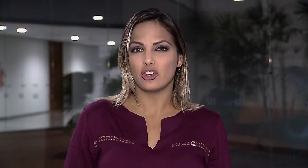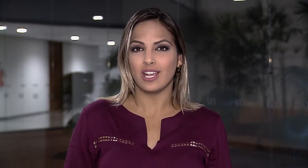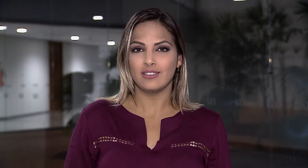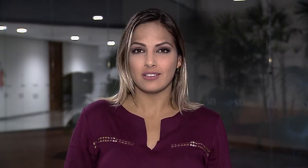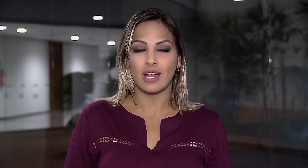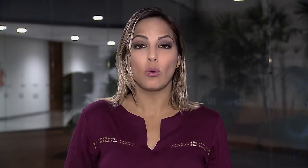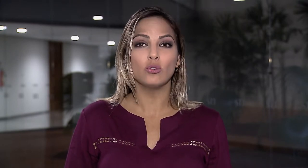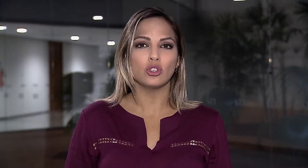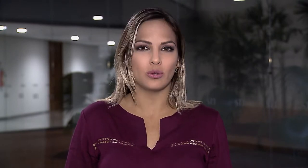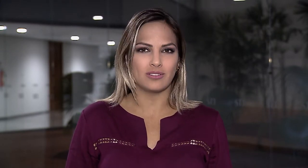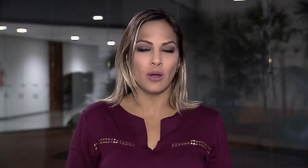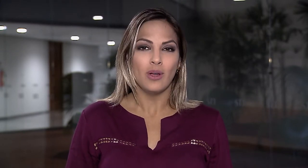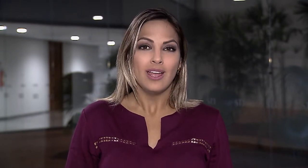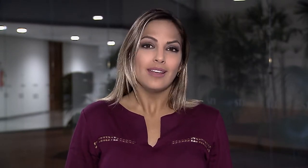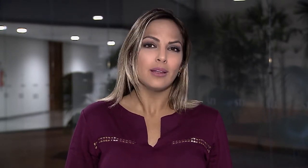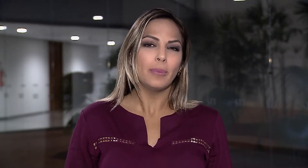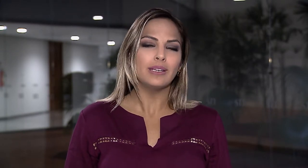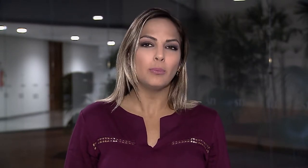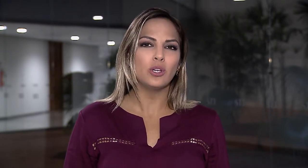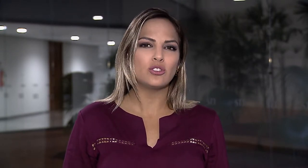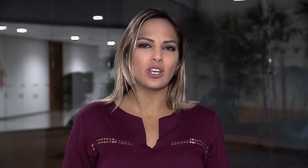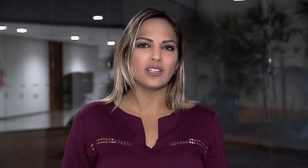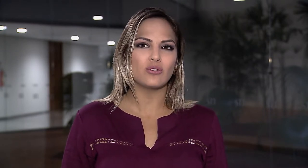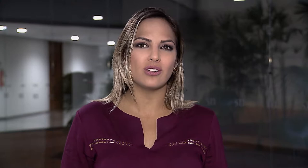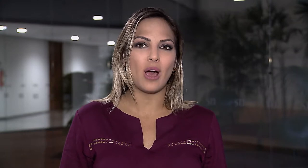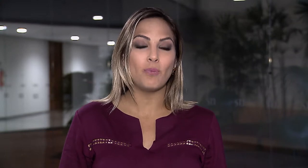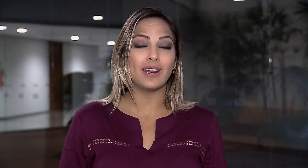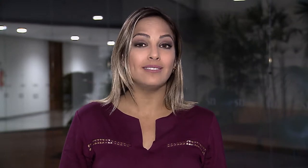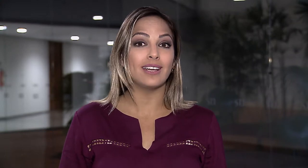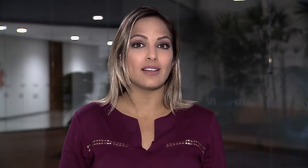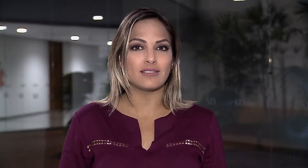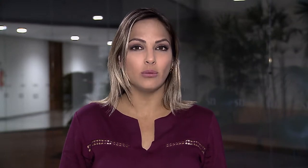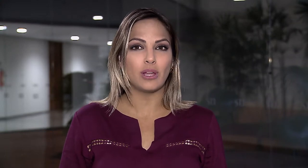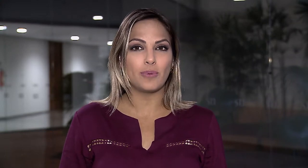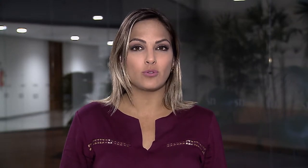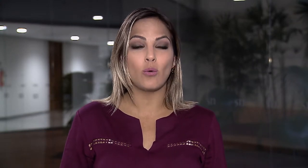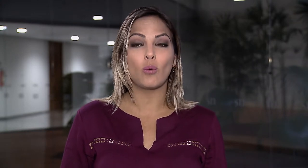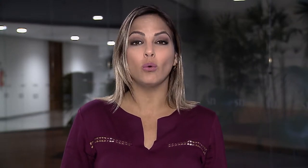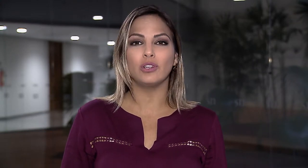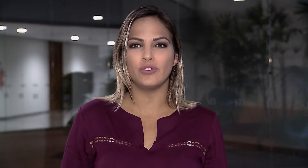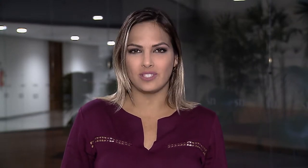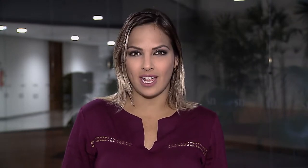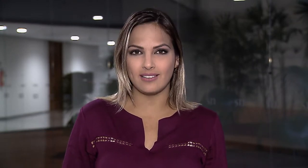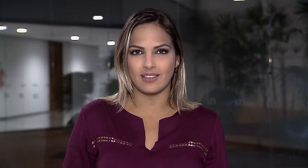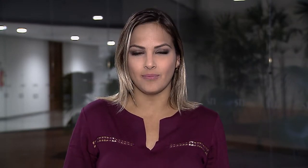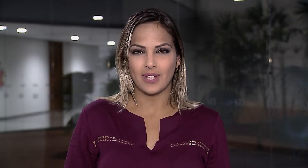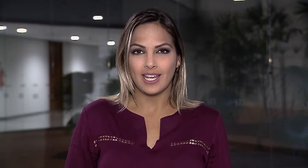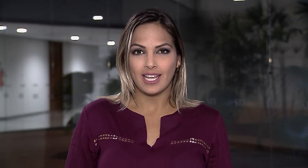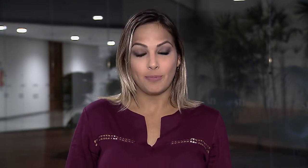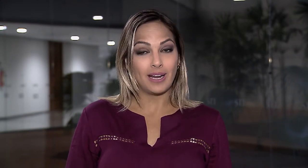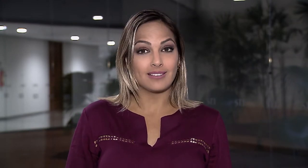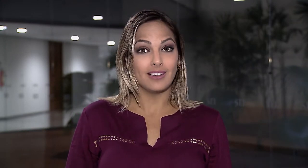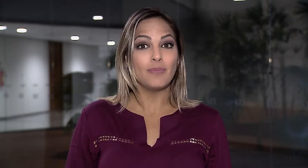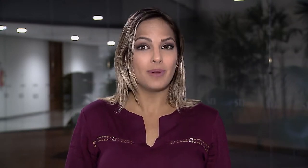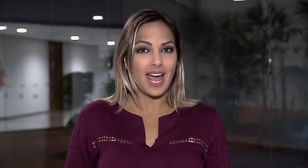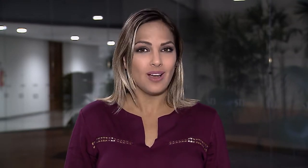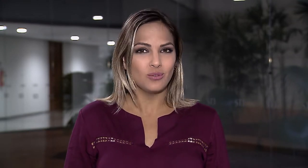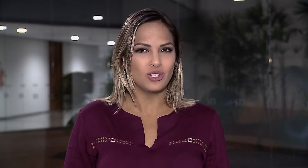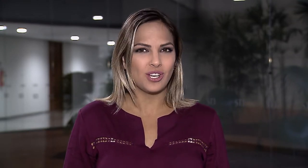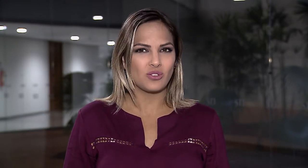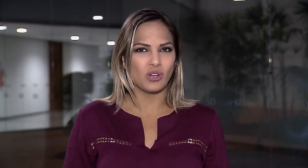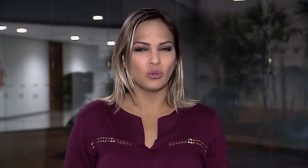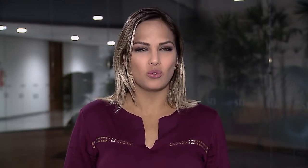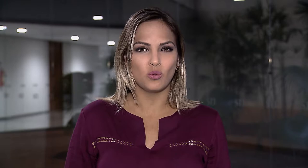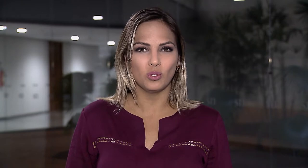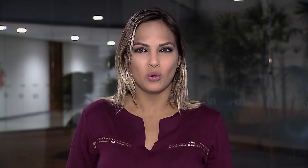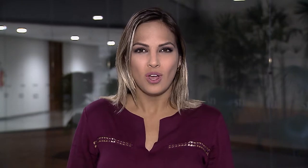às exigências da Constituição e também da Política Nacional para a Integração da Pessoa com Deficiência. E para celebrar o